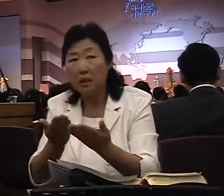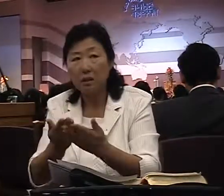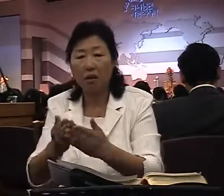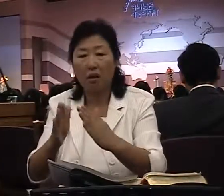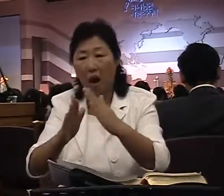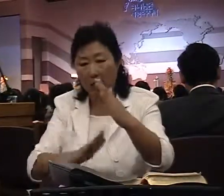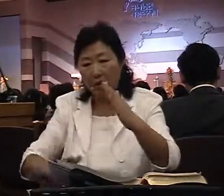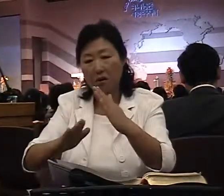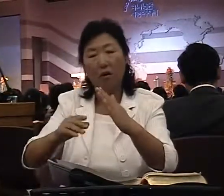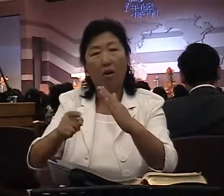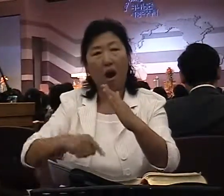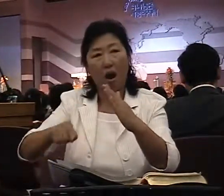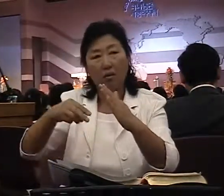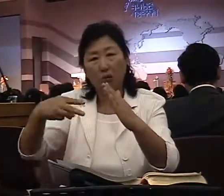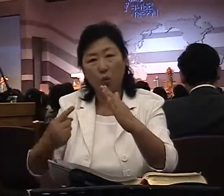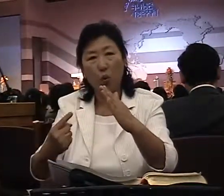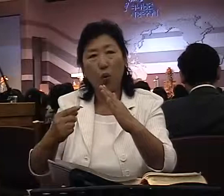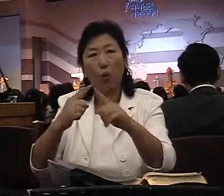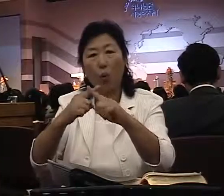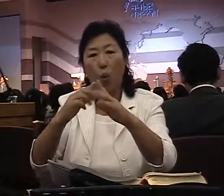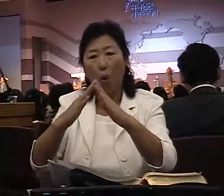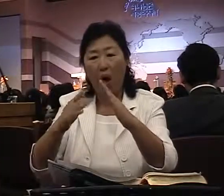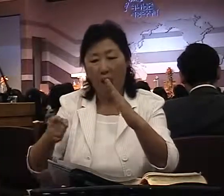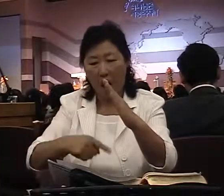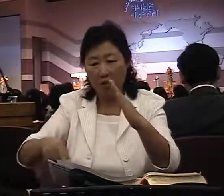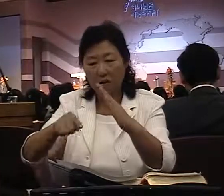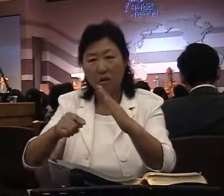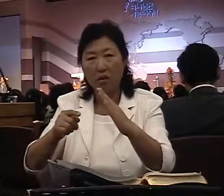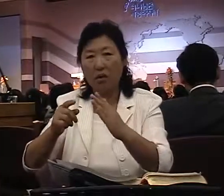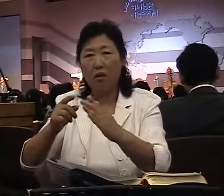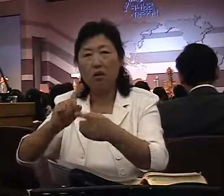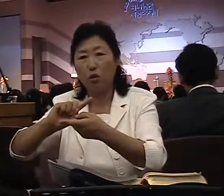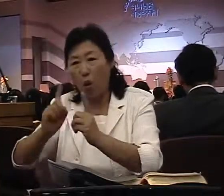안에서도 그리고 교회 안에서도 서로 분쟁하며 원수가 될 때 한도